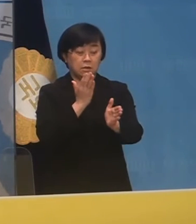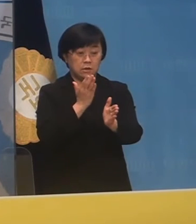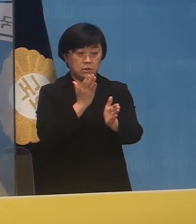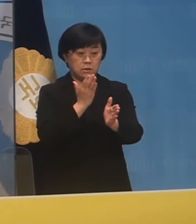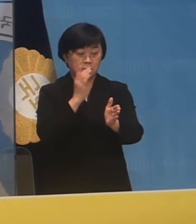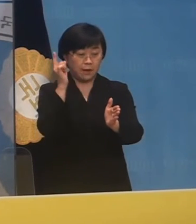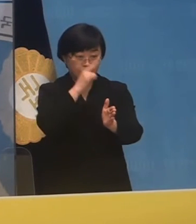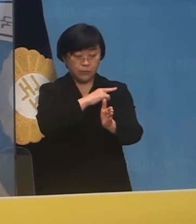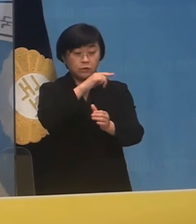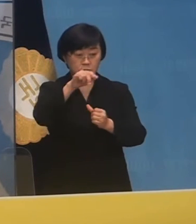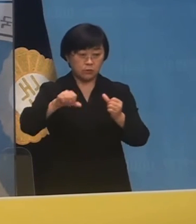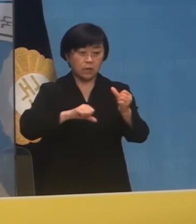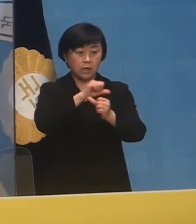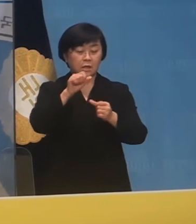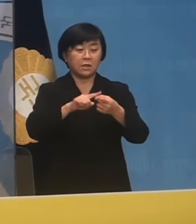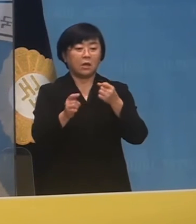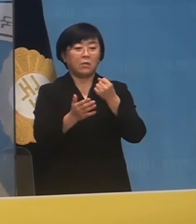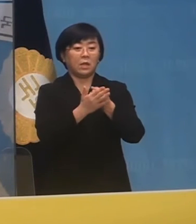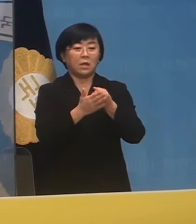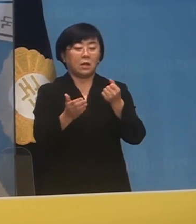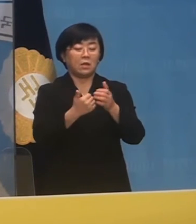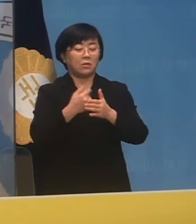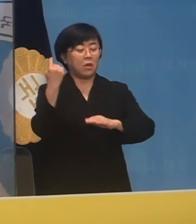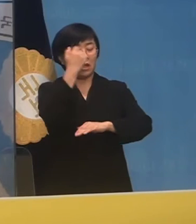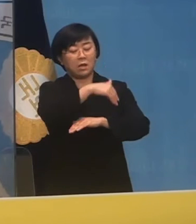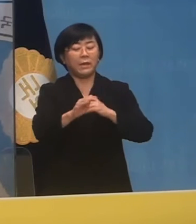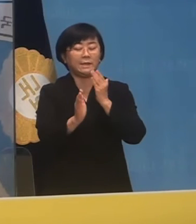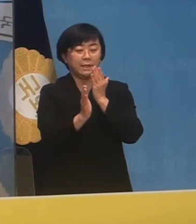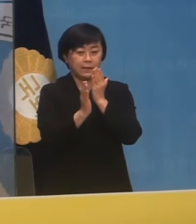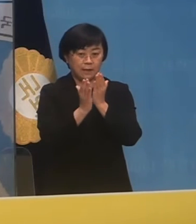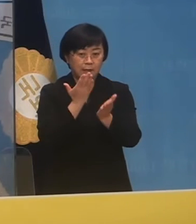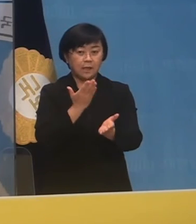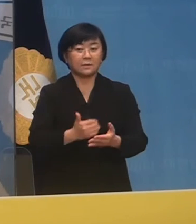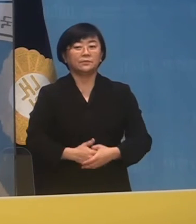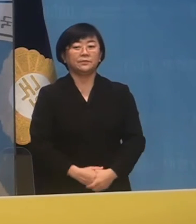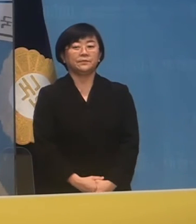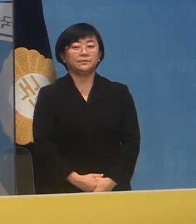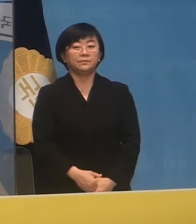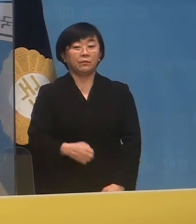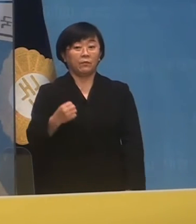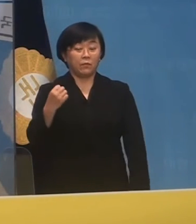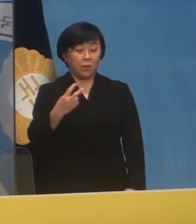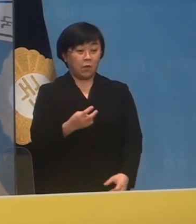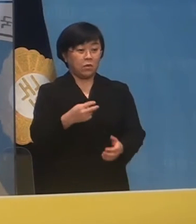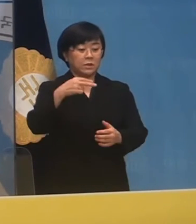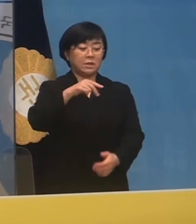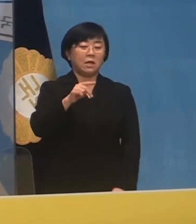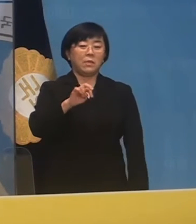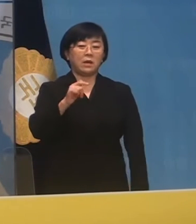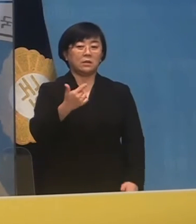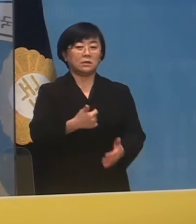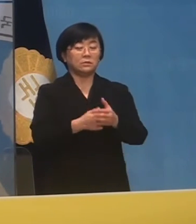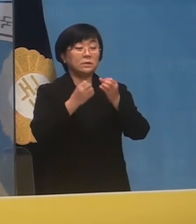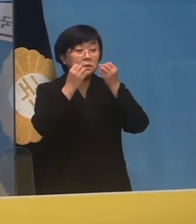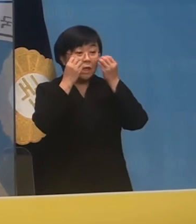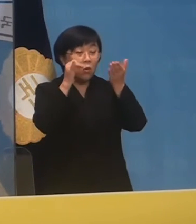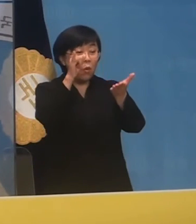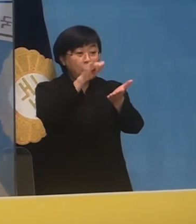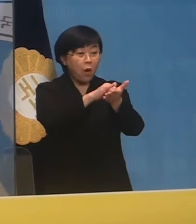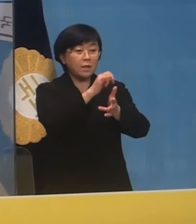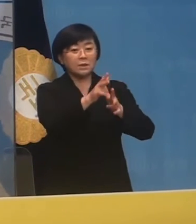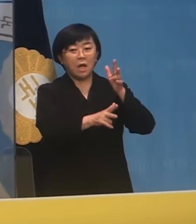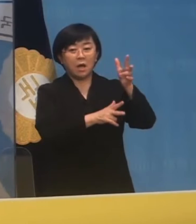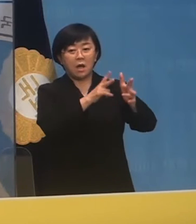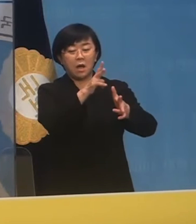끼치게 되므로 계획이 부적정합니다. 또한 새만금 신공항 사업은